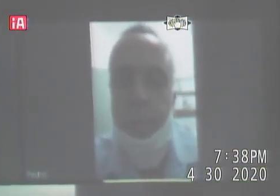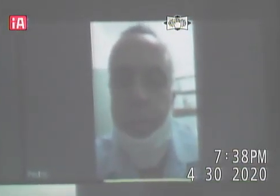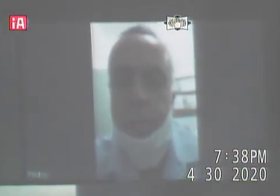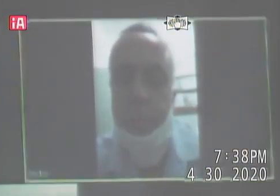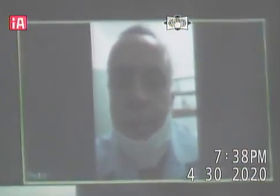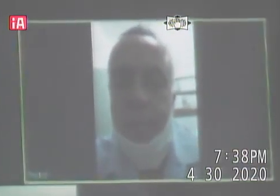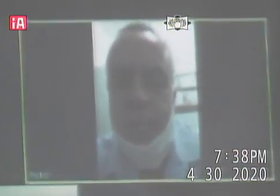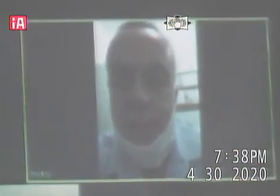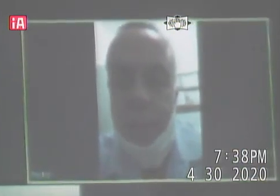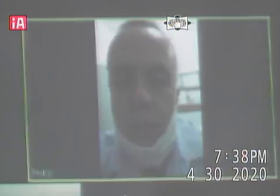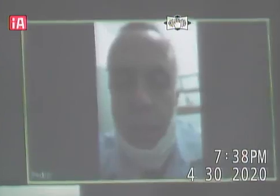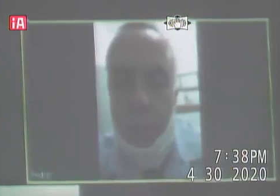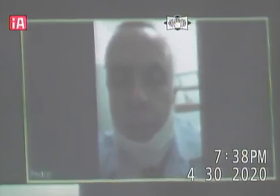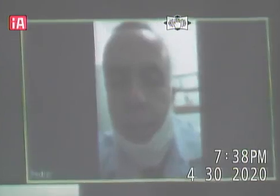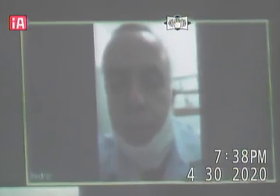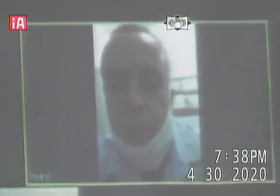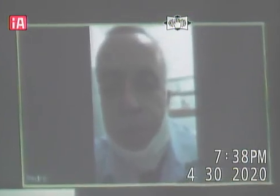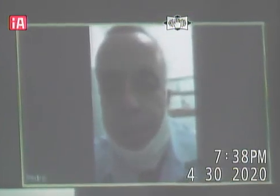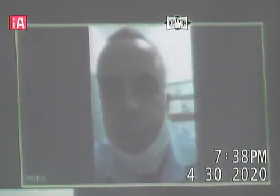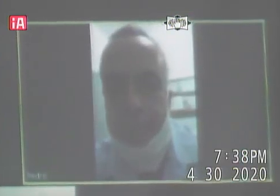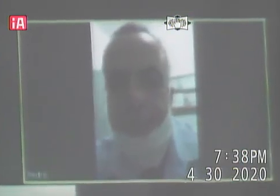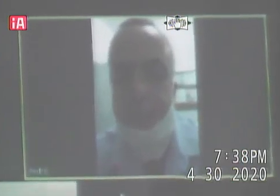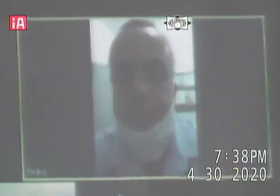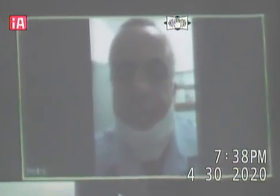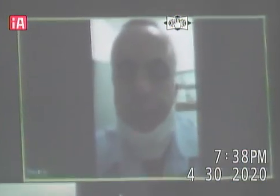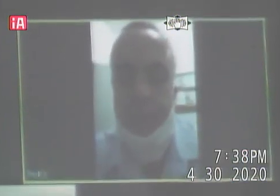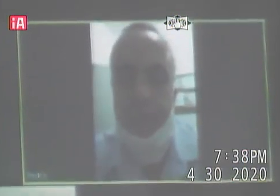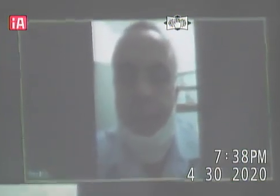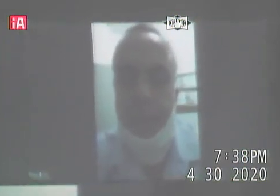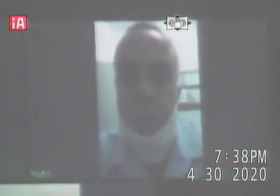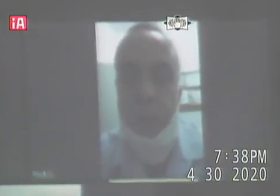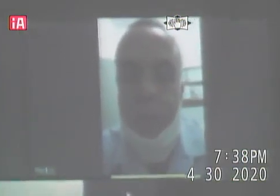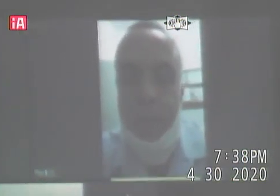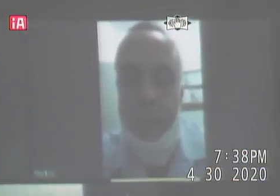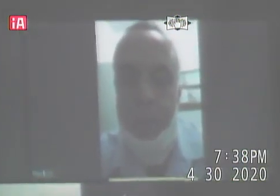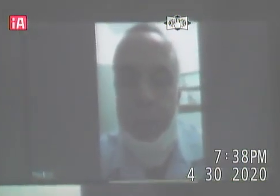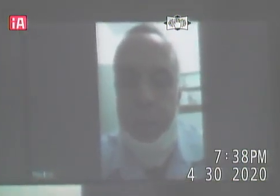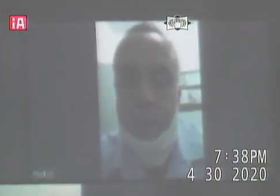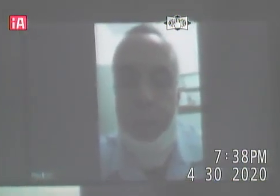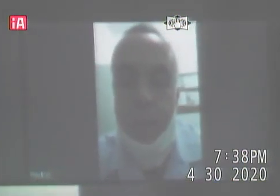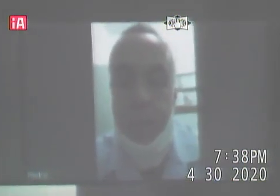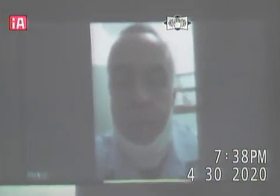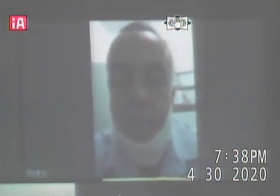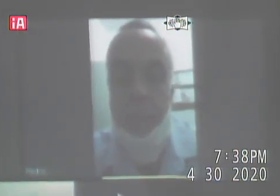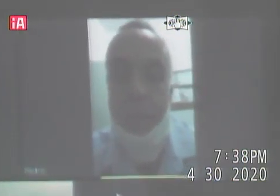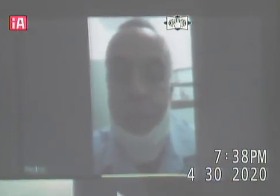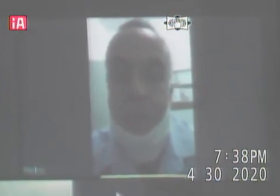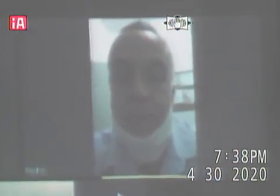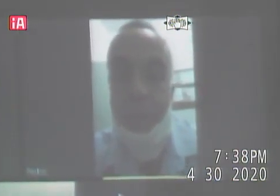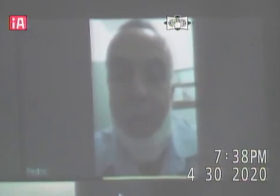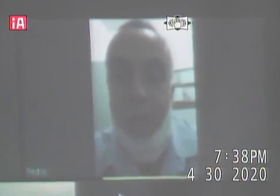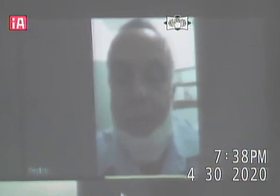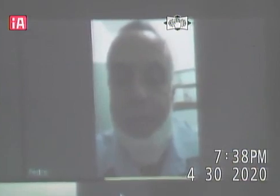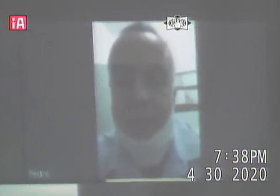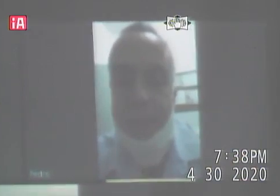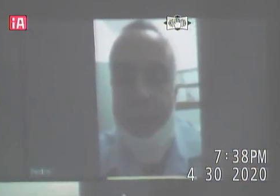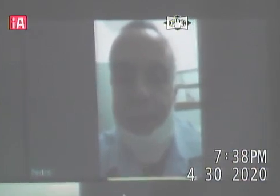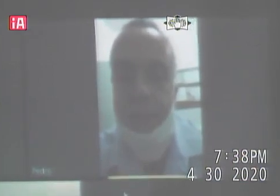isso. Esse ano é brasileiro. A gente vê diante de uma